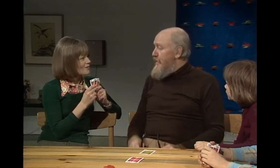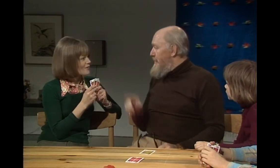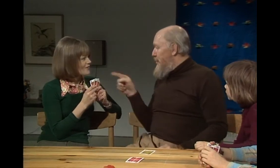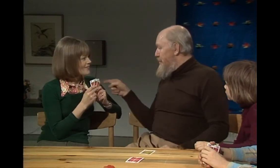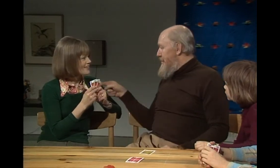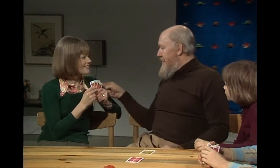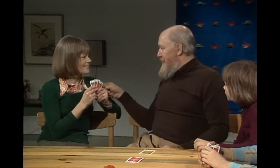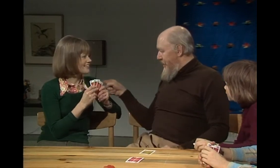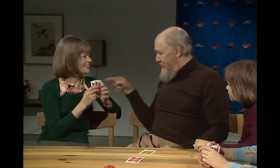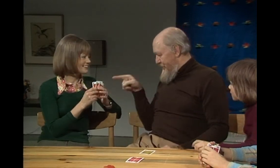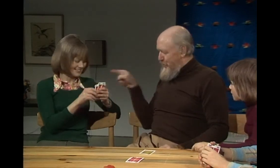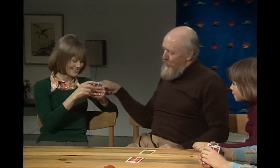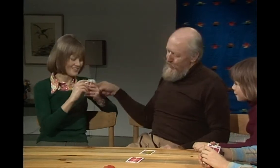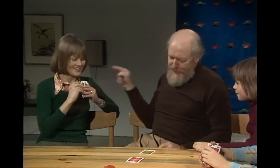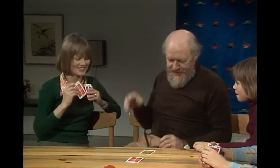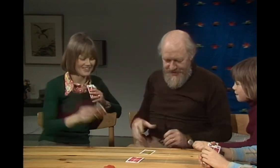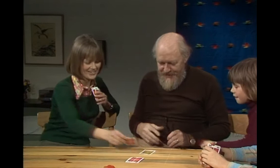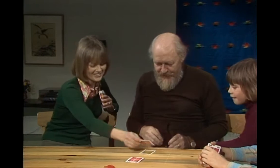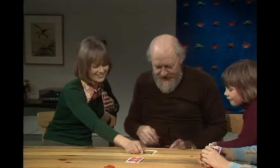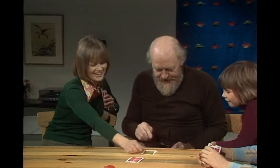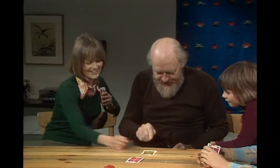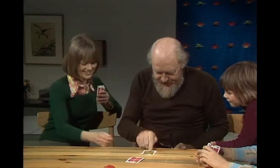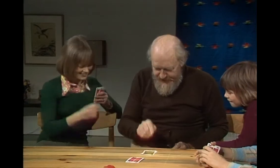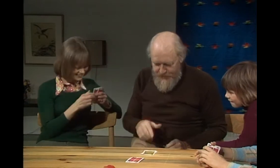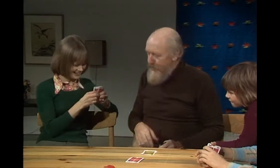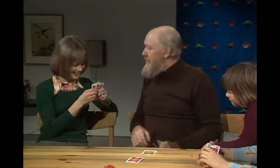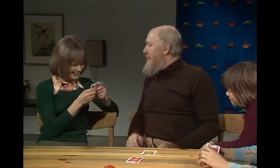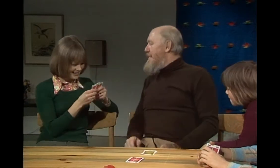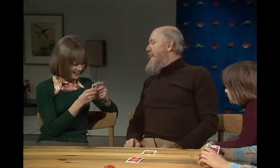var ju du. Ja. Det var ju det som... Du, ja. Oj, väldigt gilt det. Ja, just det, ja.